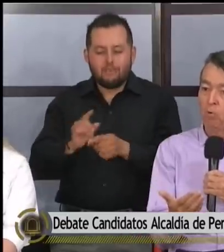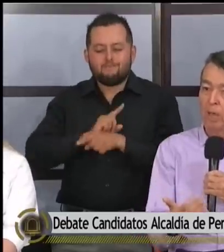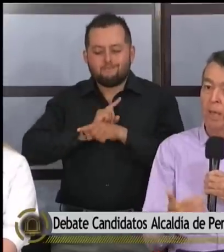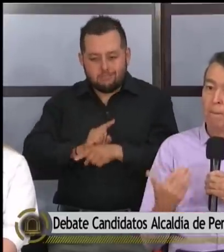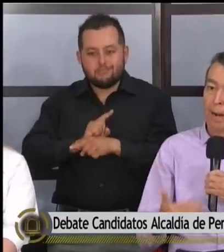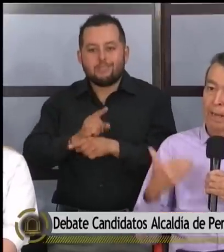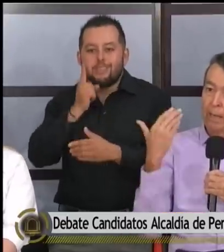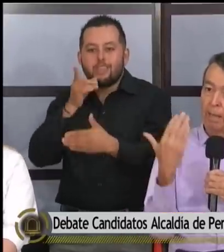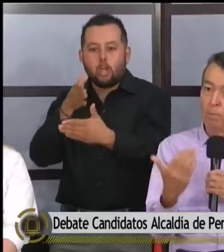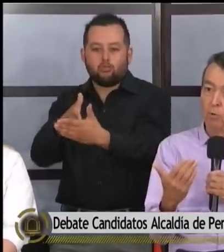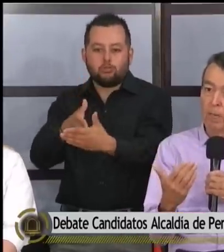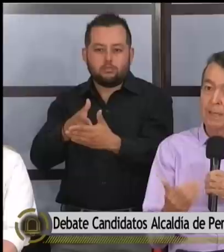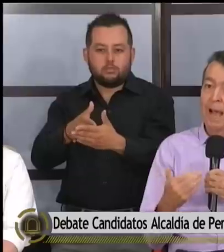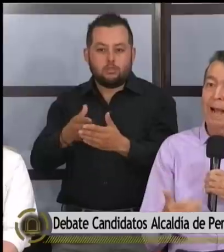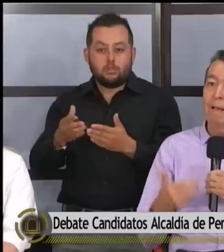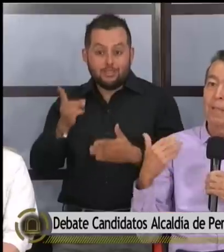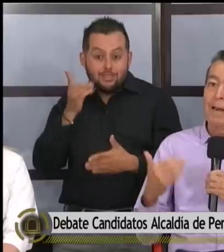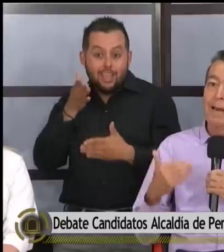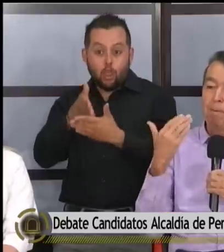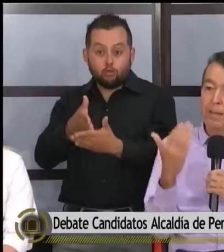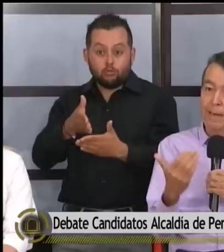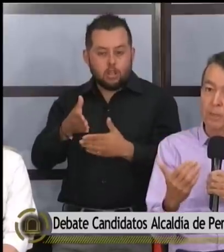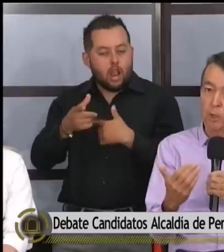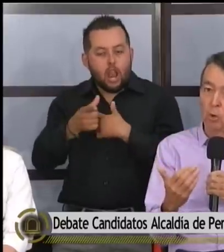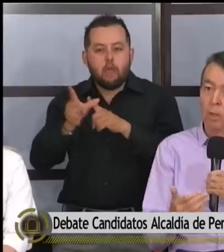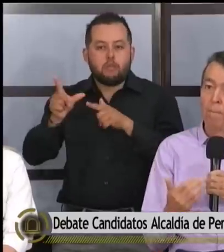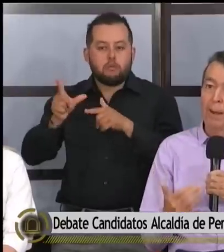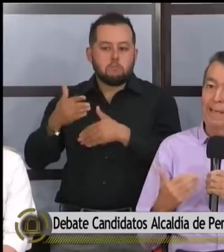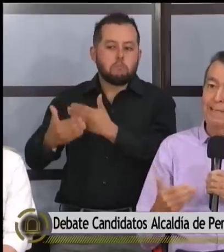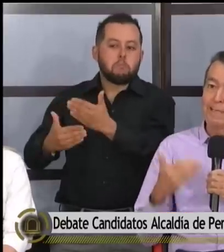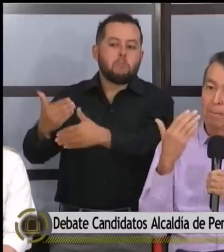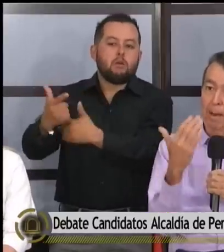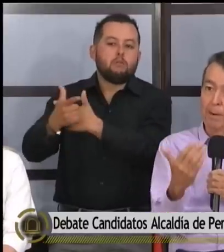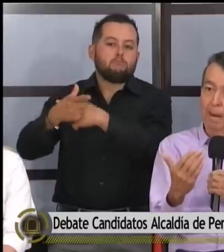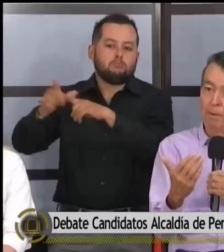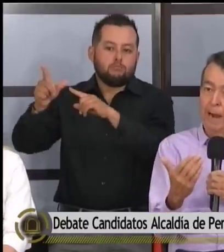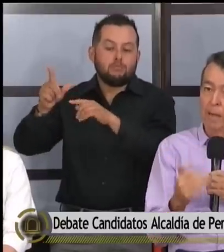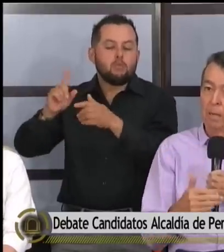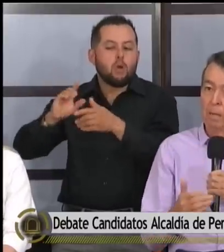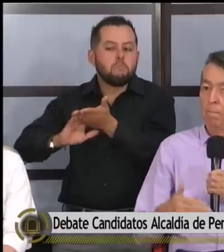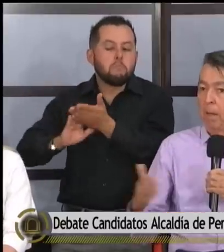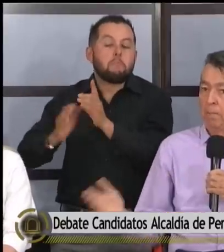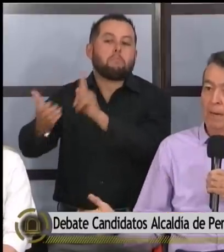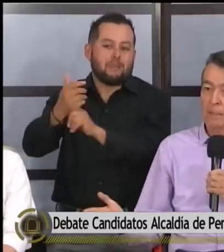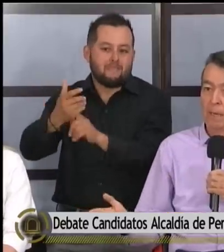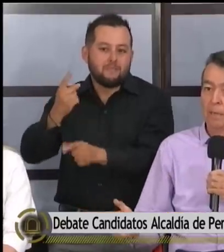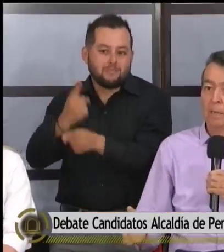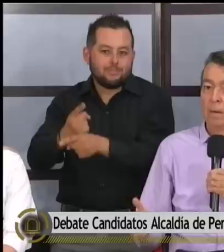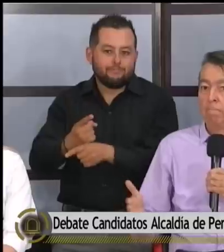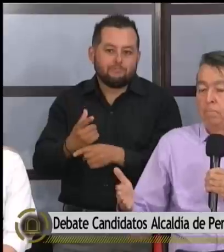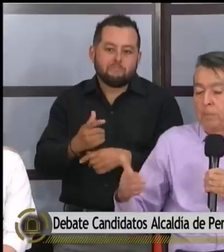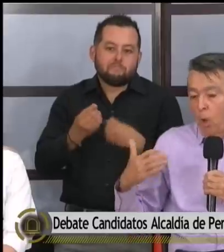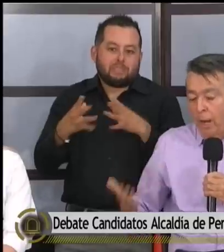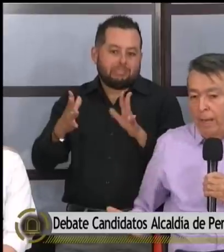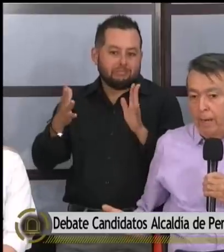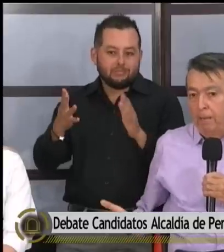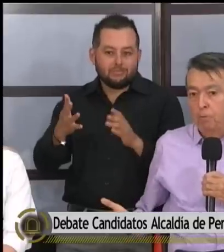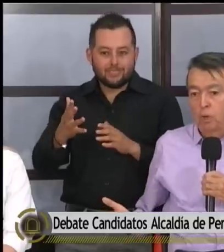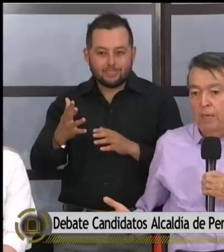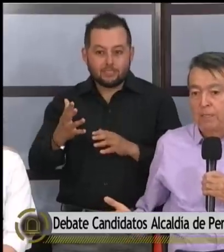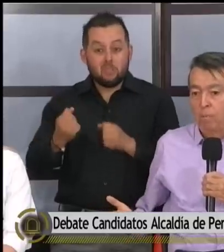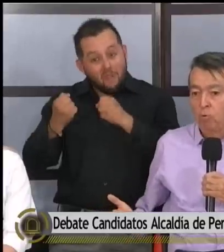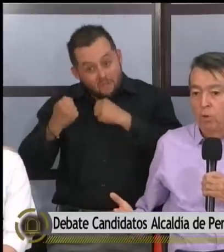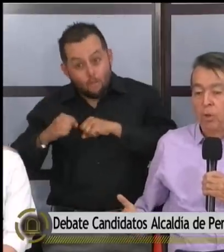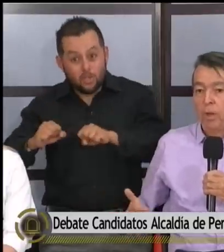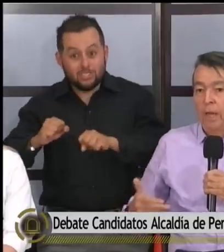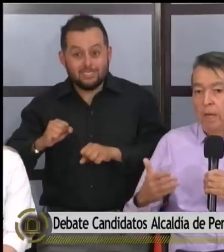las denuncias para que las denuncias hagan libre tránsito, para que se sepa la verdad al final. Verbigracia, todo el esfuerzo